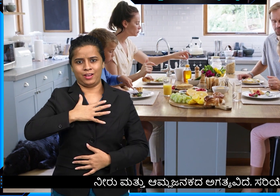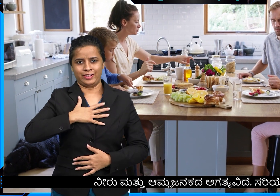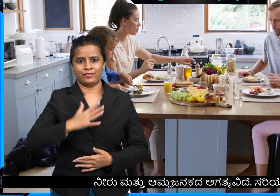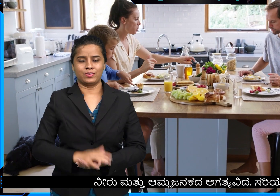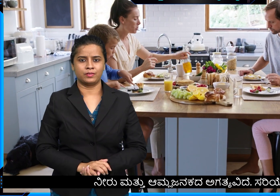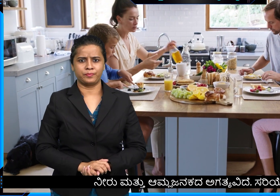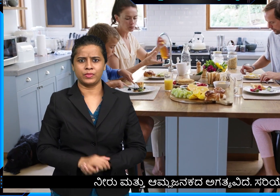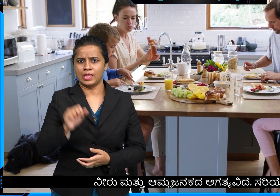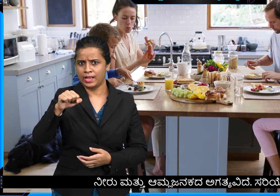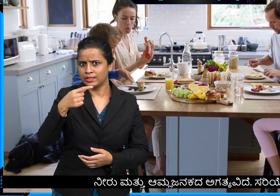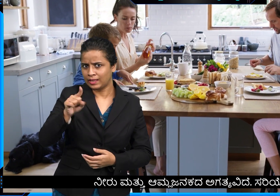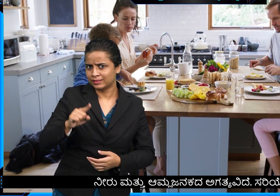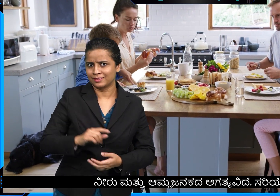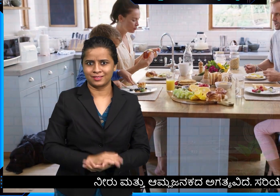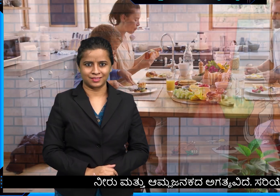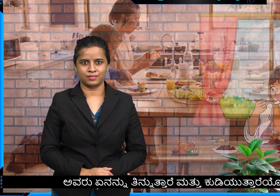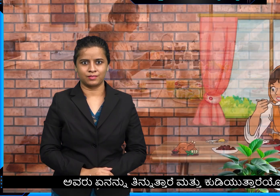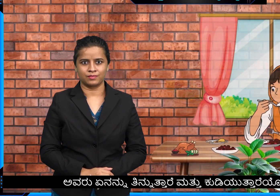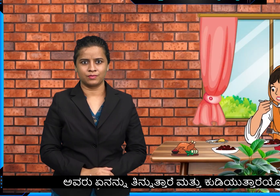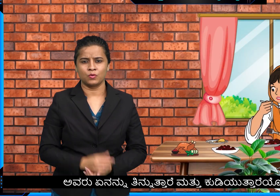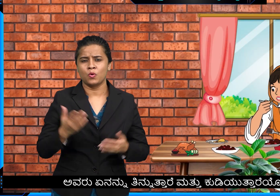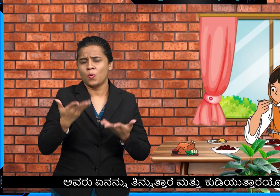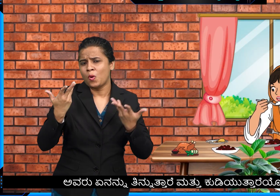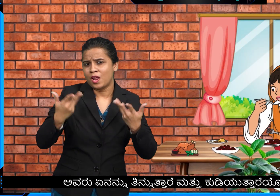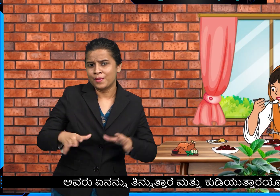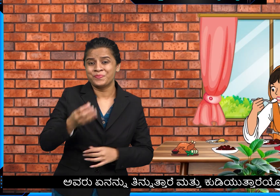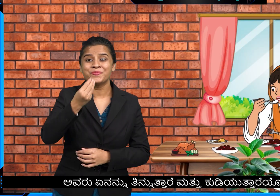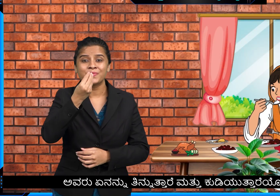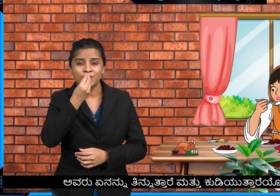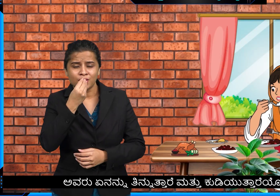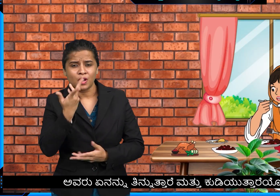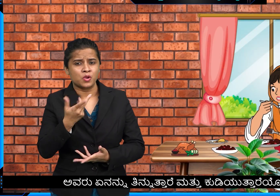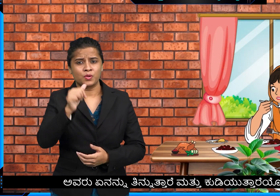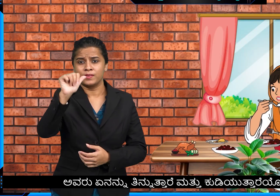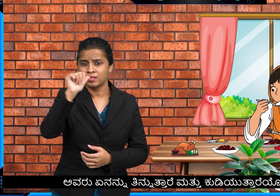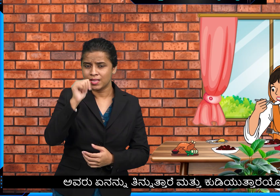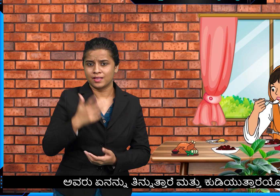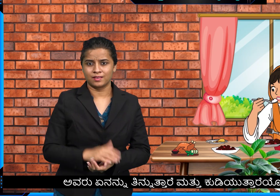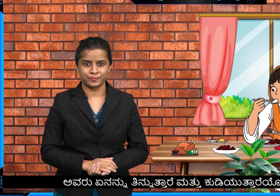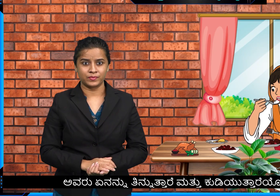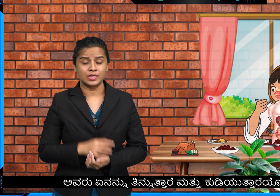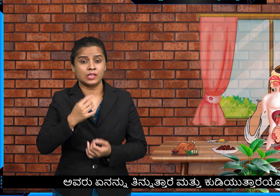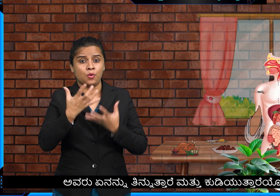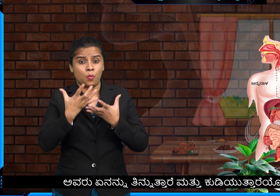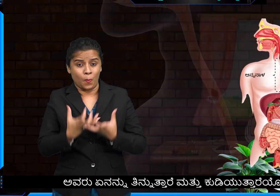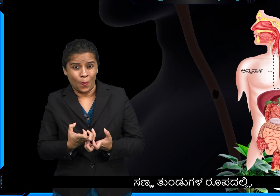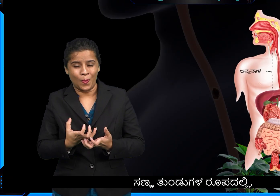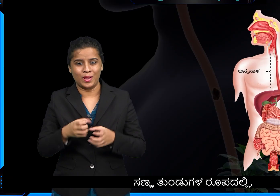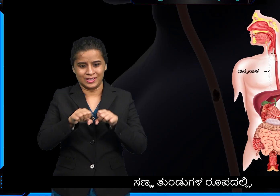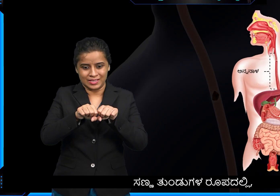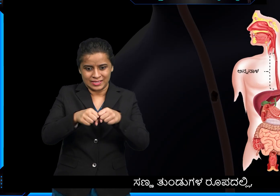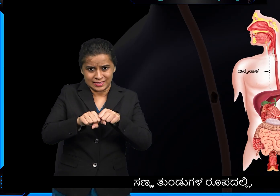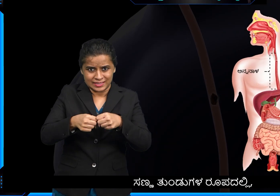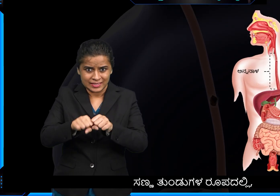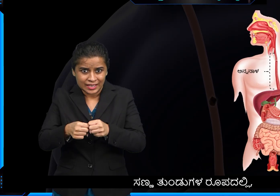ಅಗತ್ಯವಿದೆ, ಸರಿಯೇ? ಅವರು ಏನನ್ನು ತಿನ್ನುತ್ತಾರೆ ಮತ್ತು ಕುಡಿಯುತ್ತಾರೆ? ಅದನ್ನು